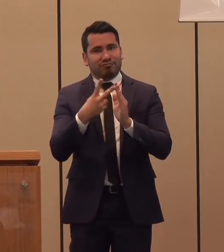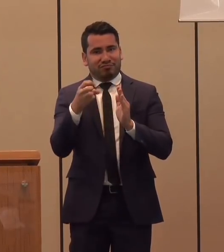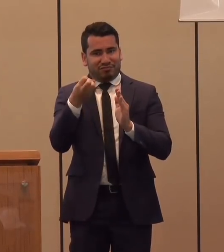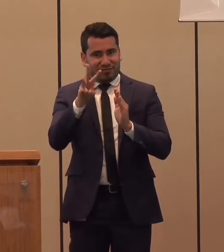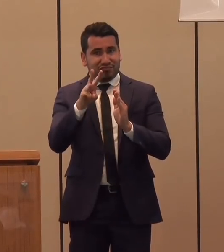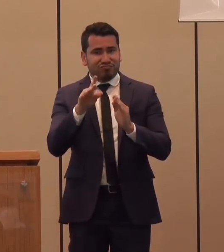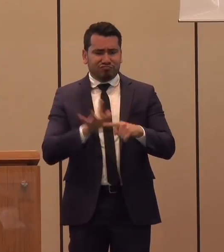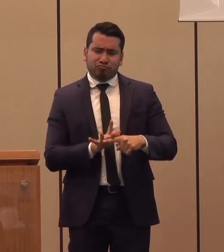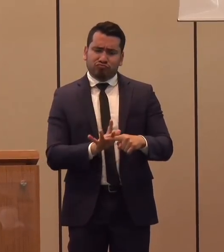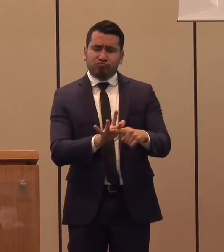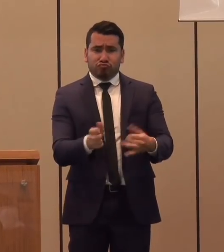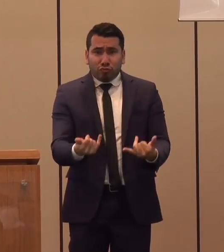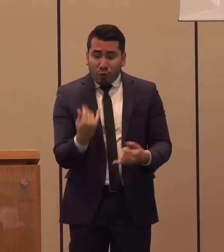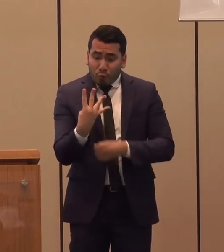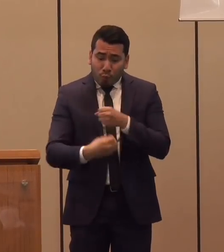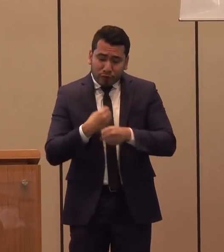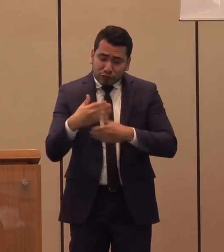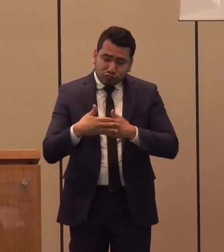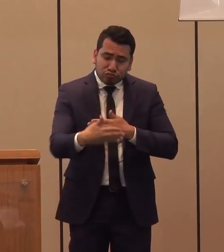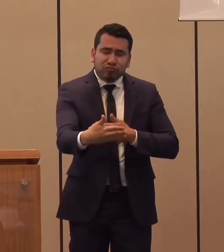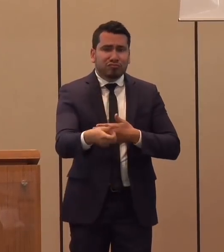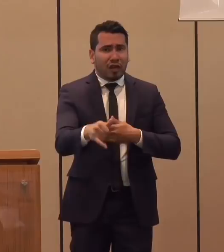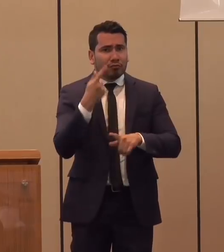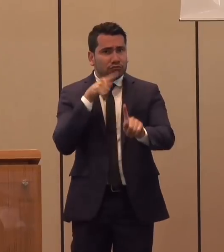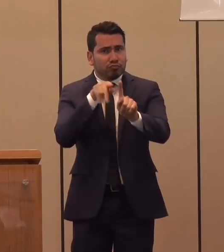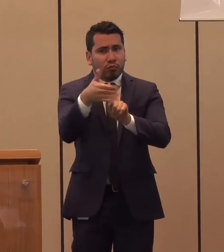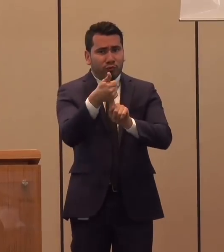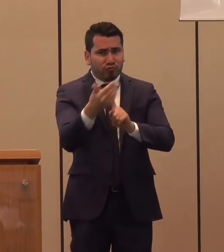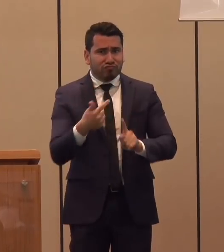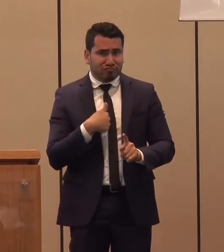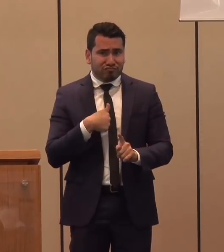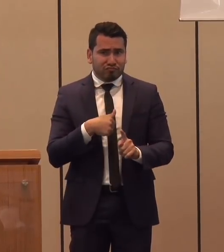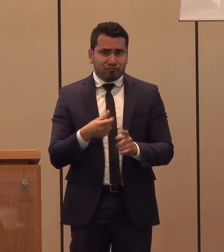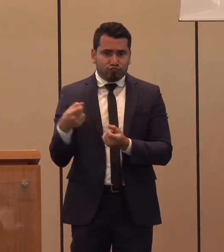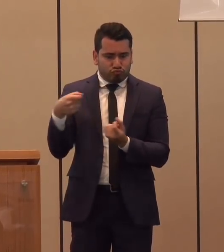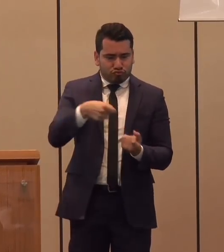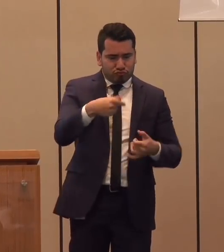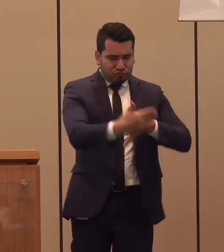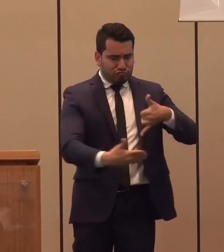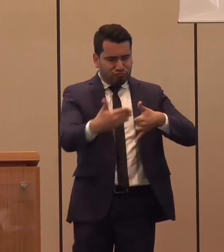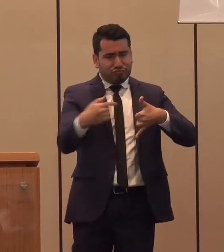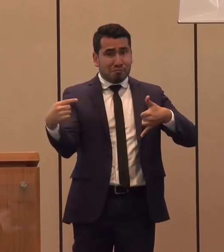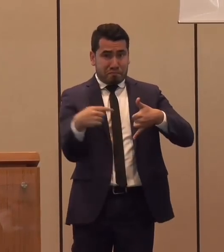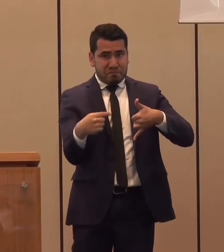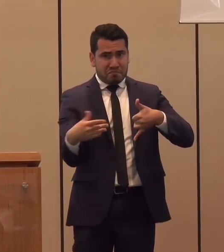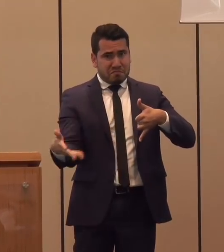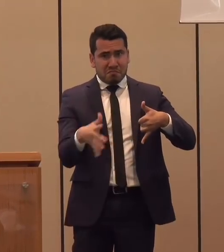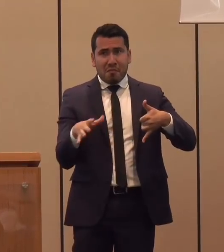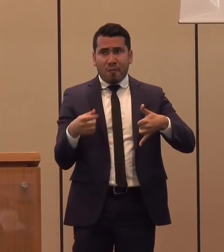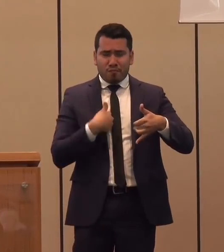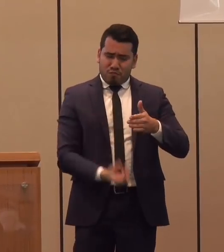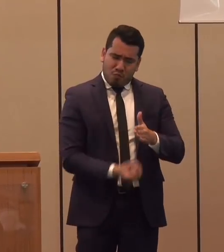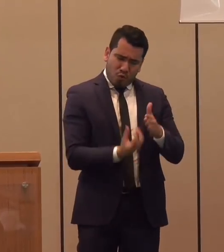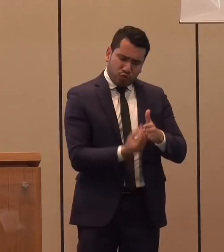que en estos cuatro años ya hemos logrado tener una inversión en el país por parte de las